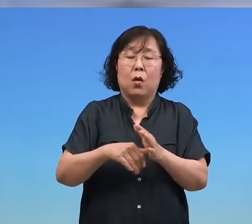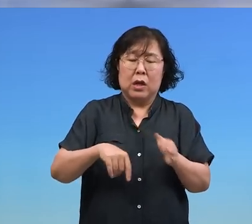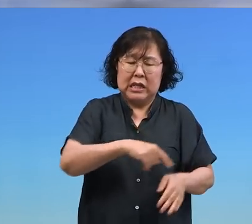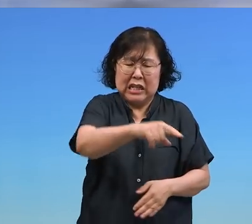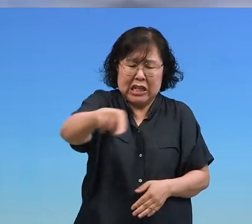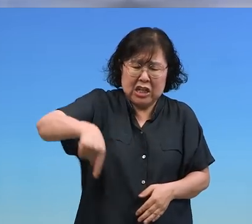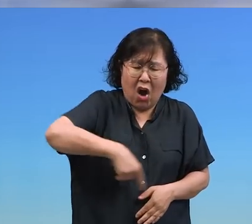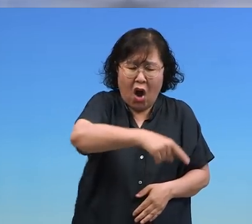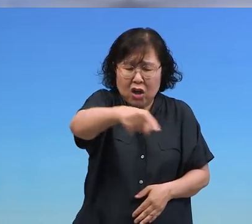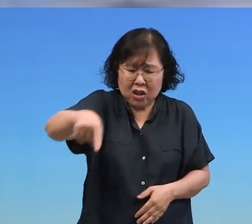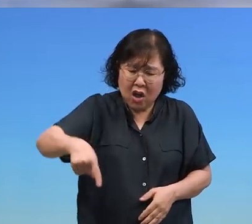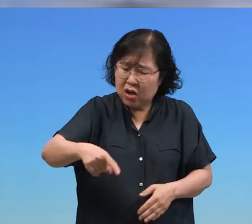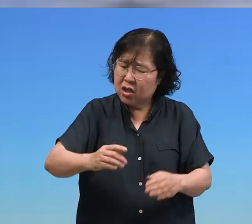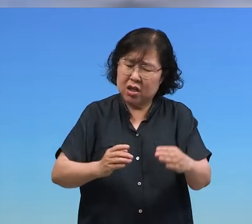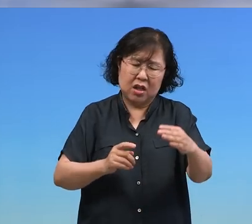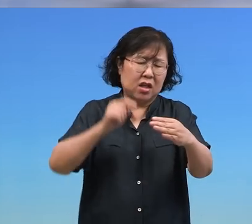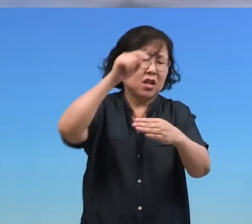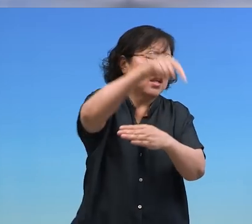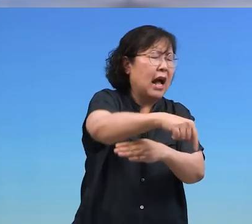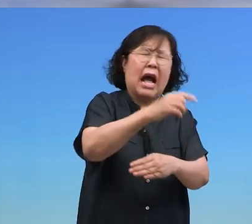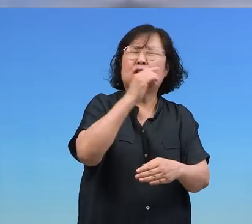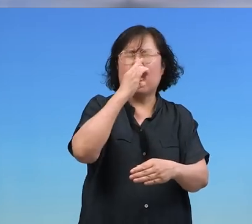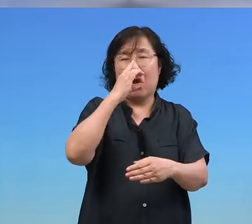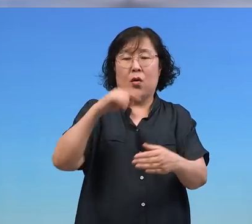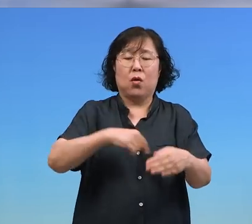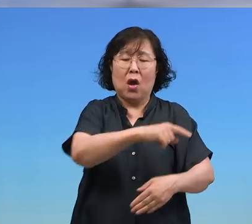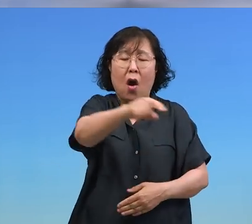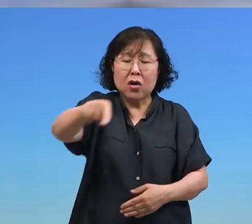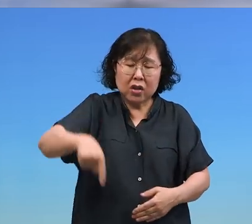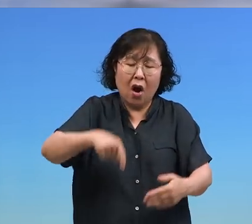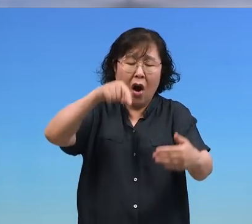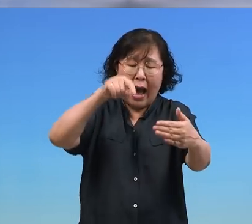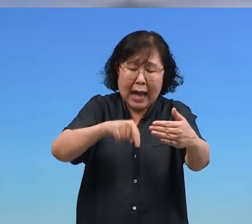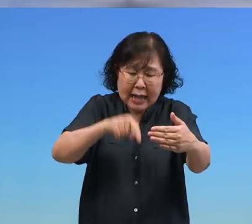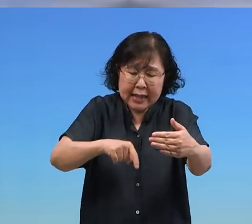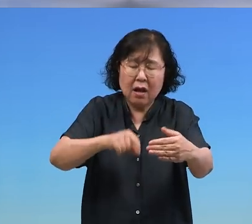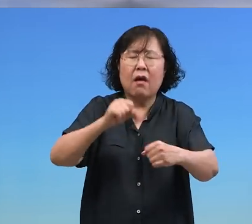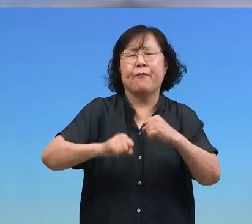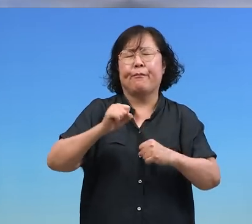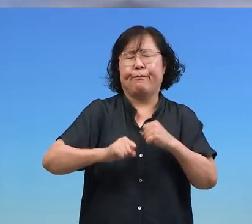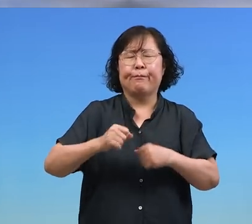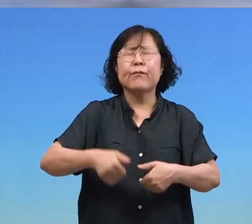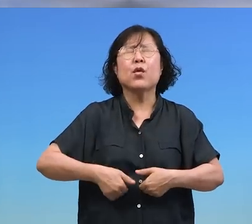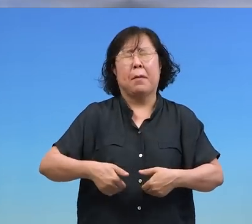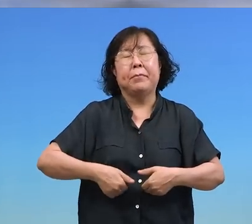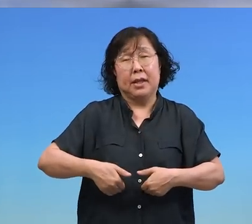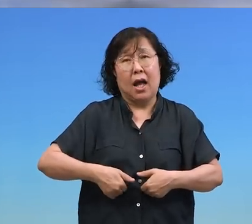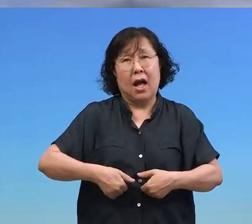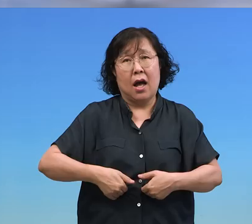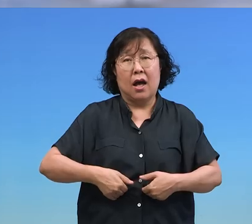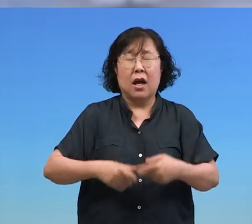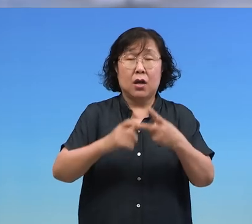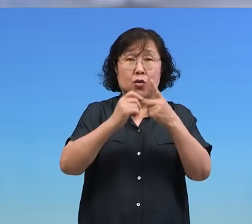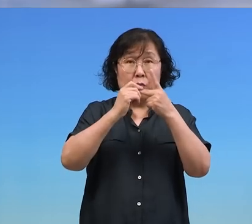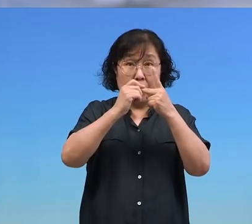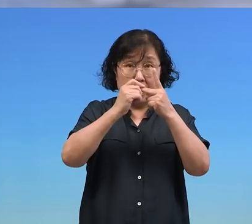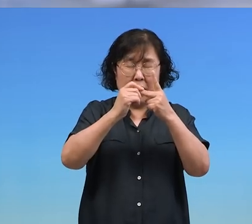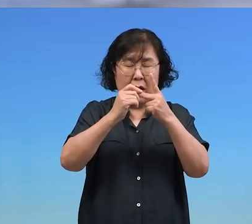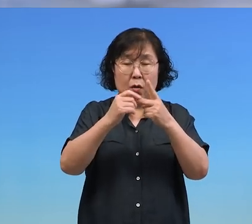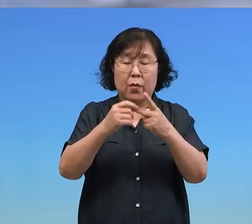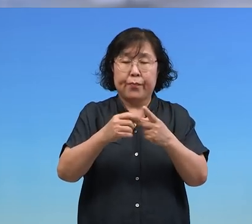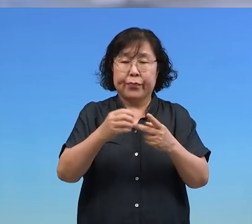이 선 안에서 이루어져야 된다 이걸 좀 돌아보셔야 되겠고요 그런가 하면 두 번째로 이제